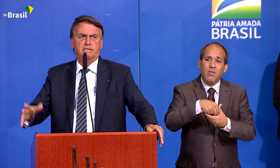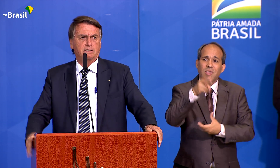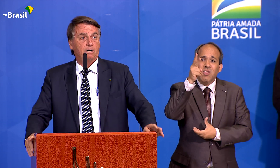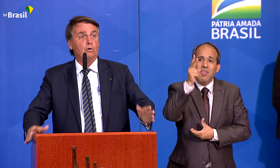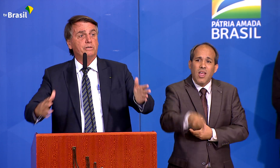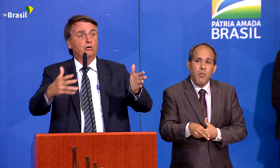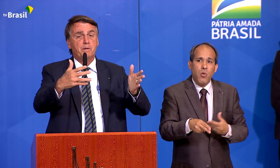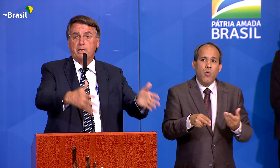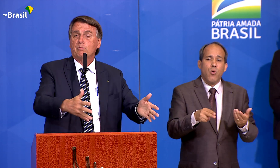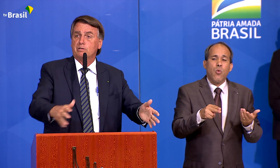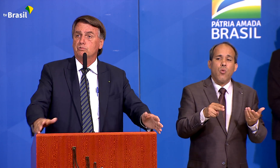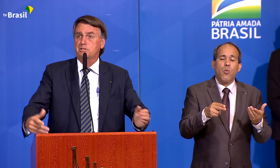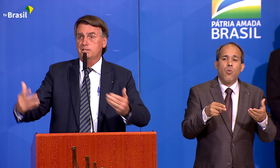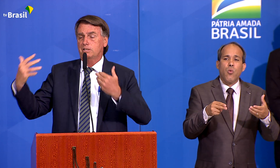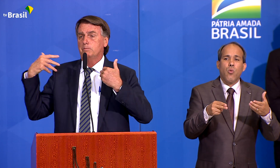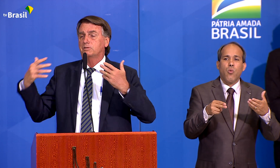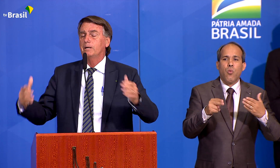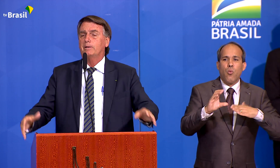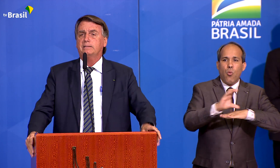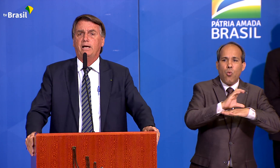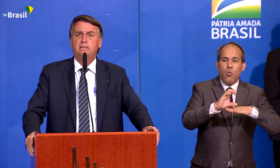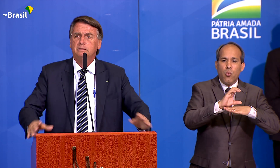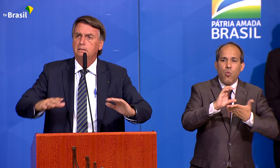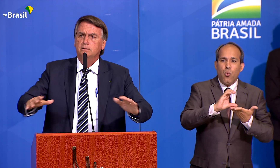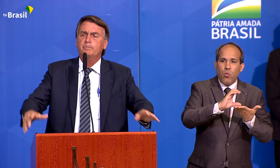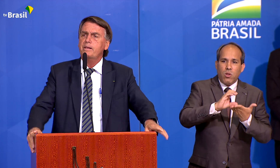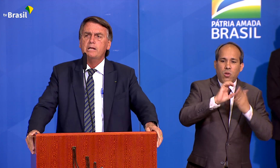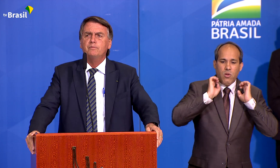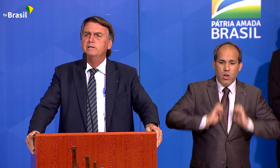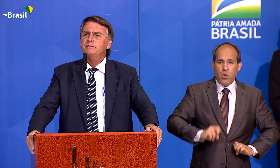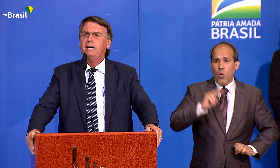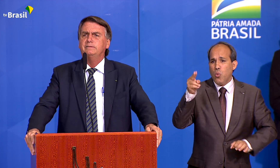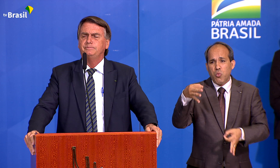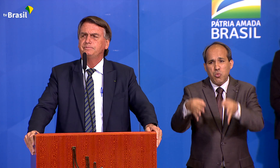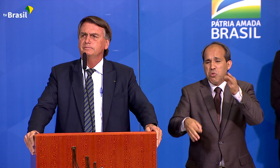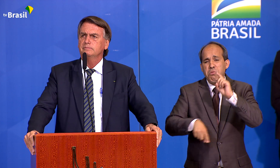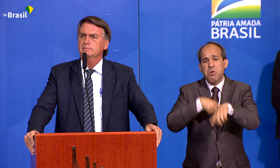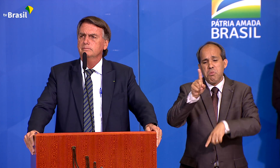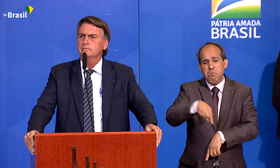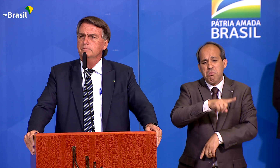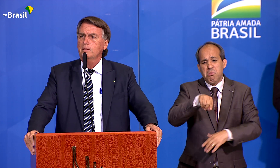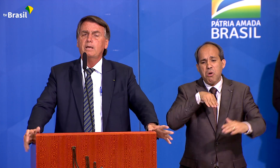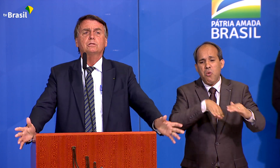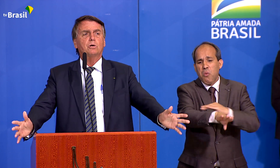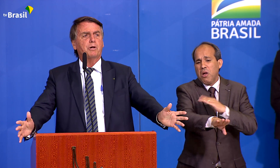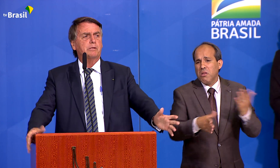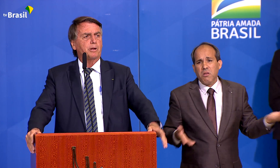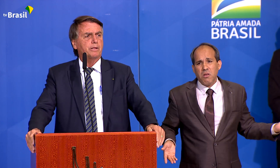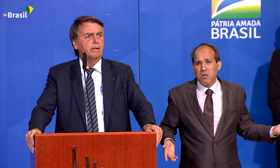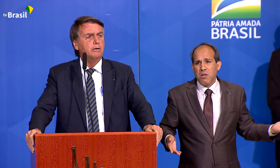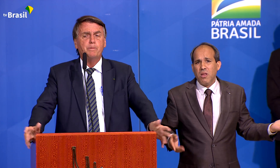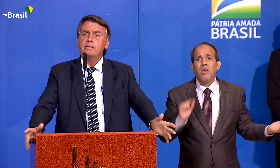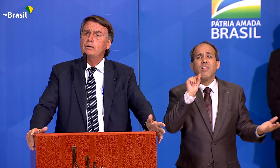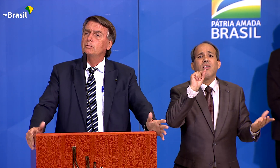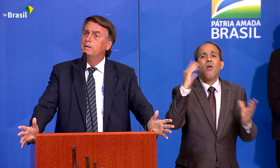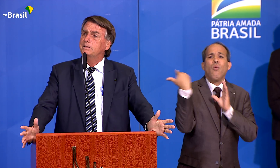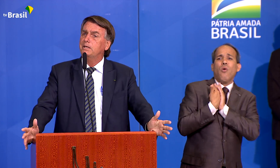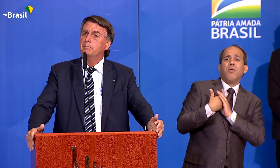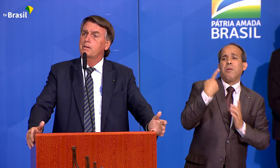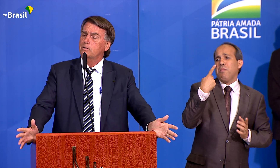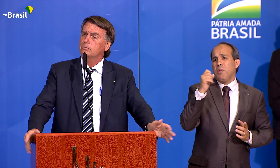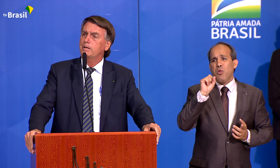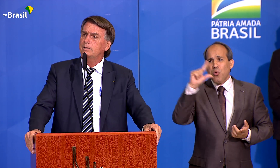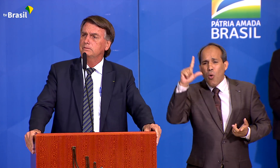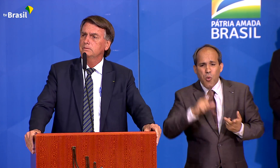no conselho de ética ou na comissão de concessão Justiça do meu tempo atrás O processo foi arquivado o que em troca esse processo o